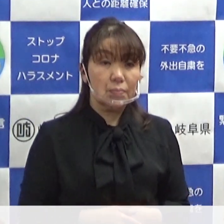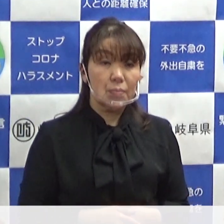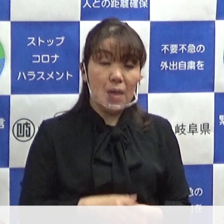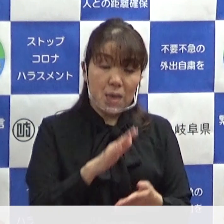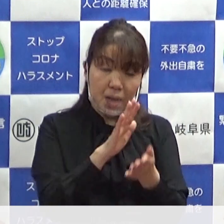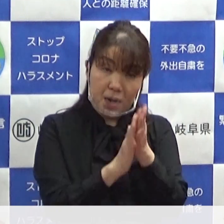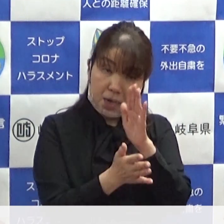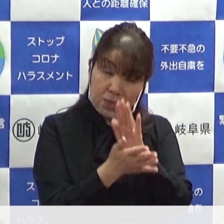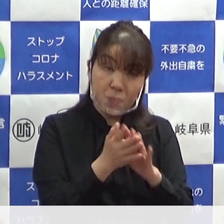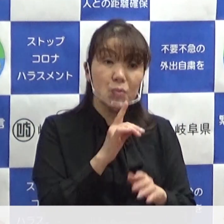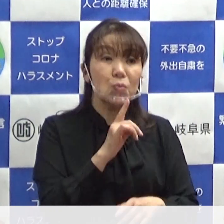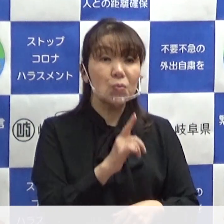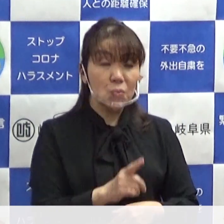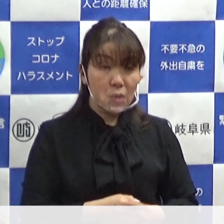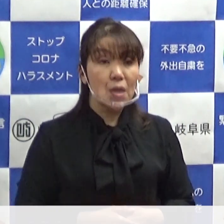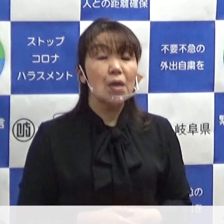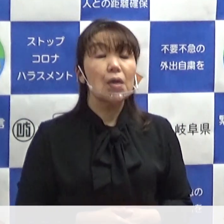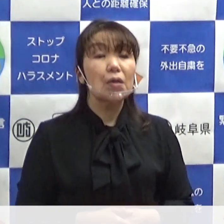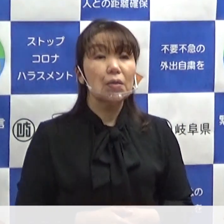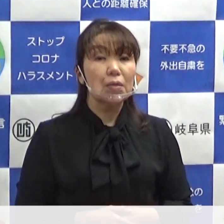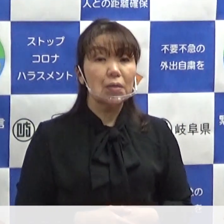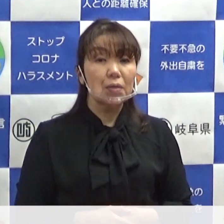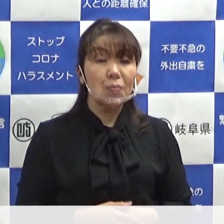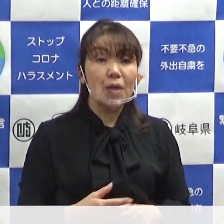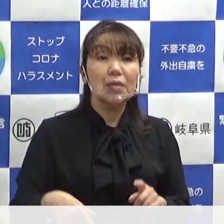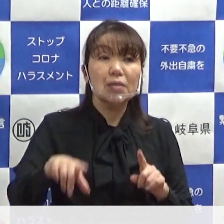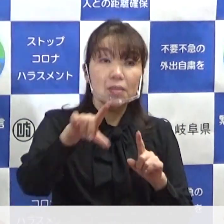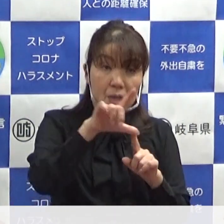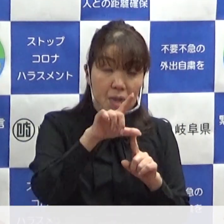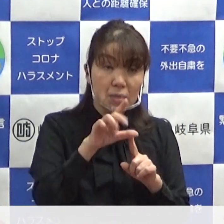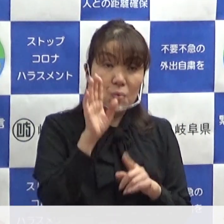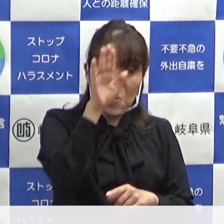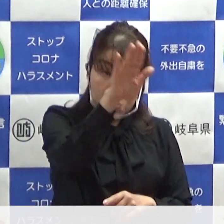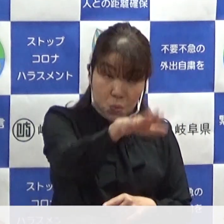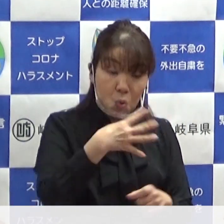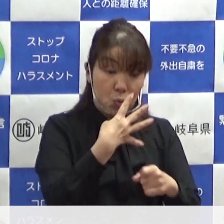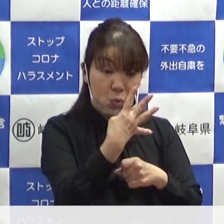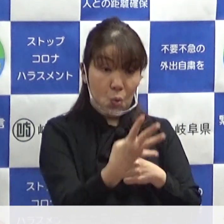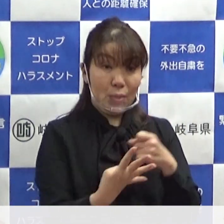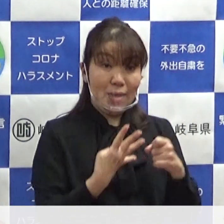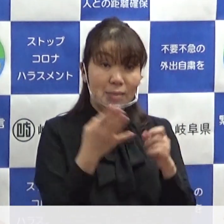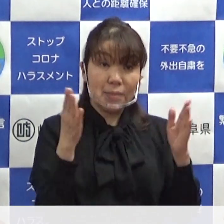改めてといいますか、さらにこれから4年間